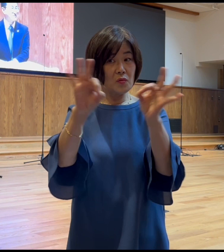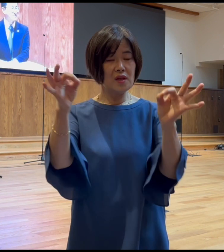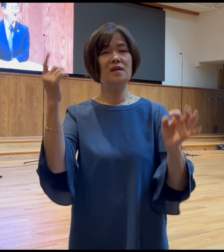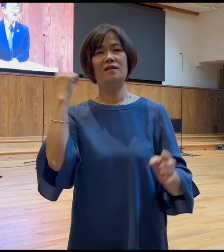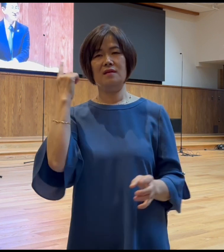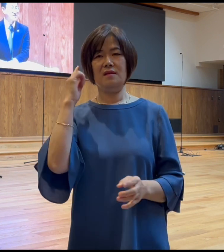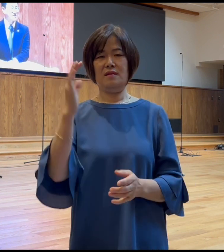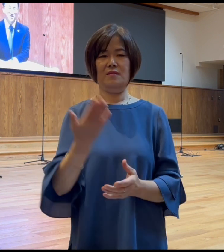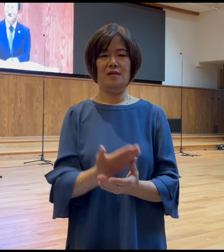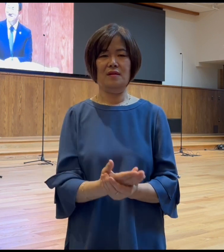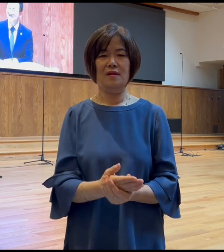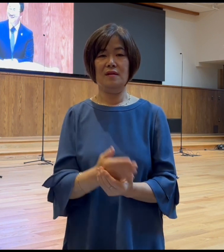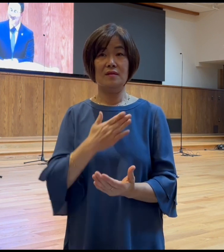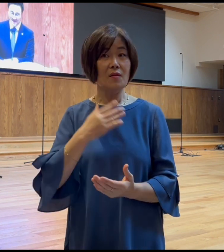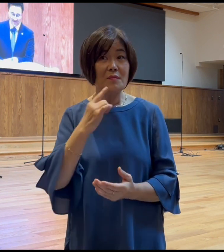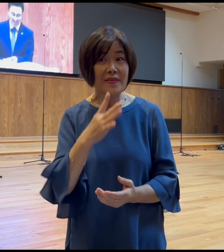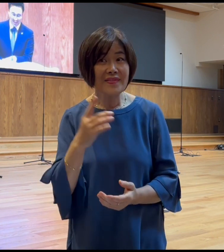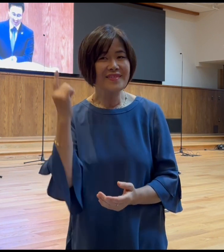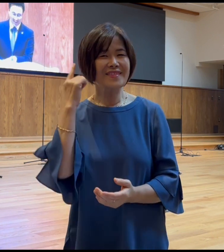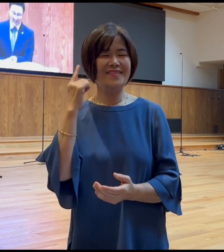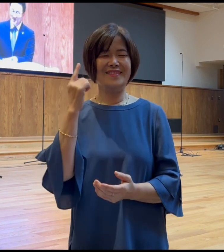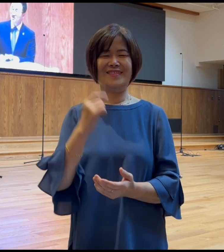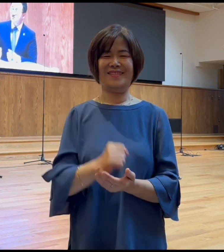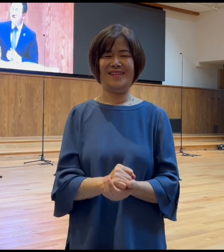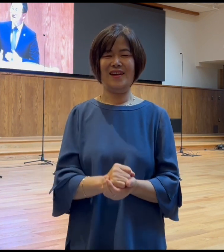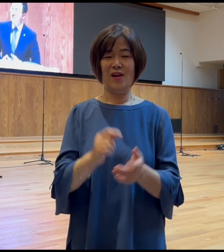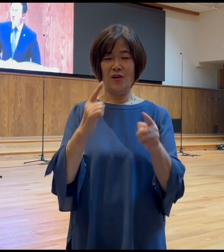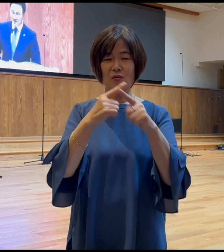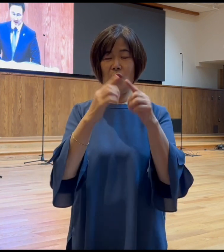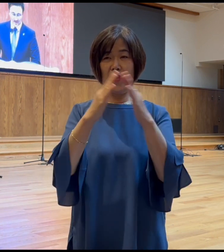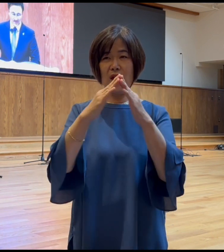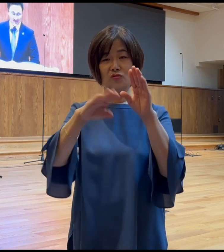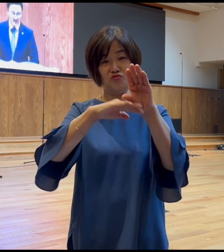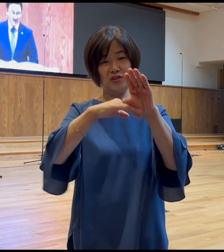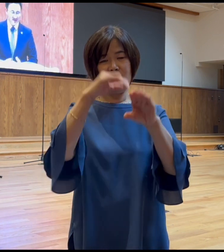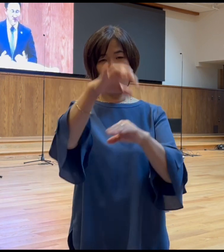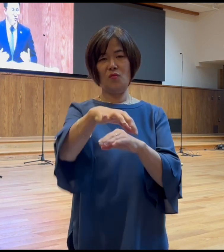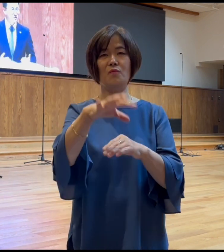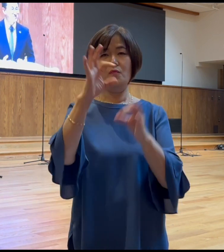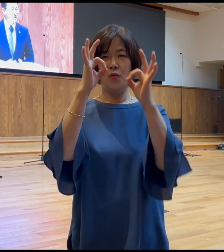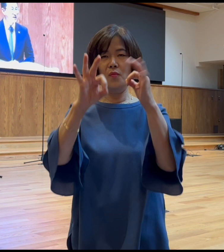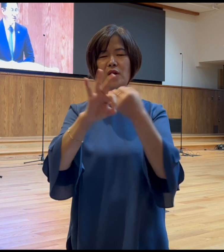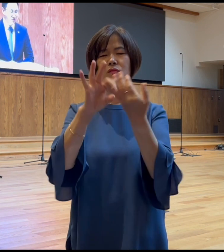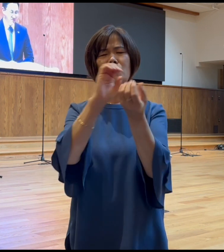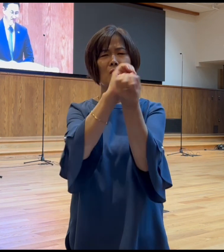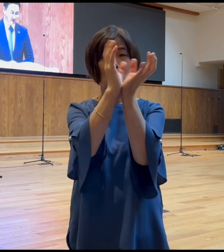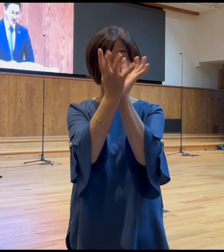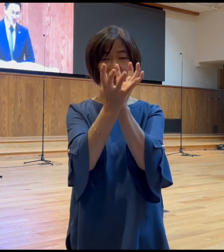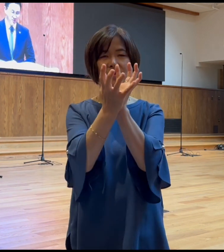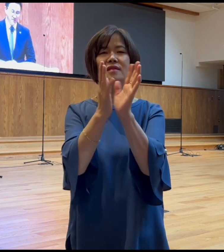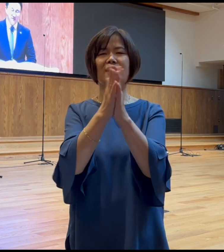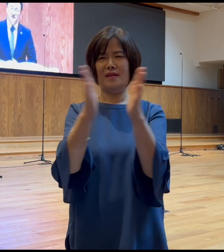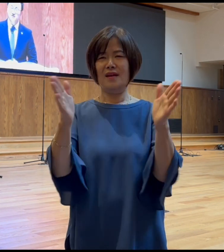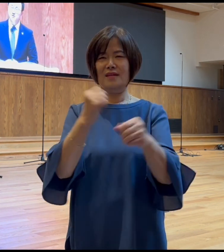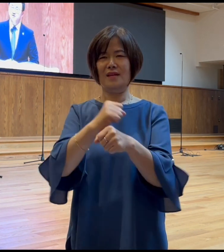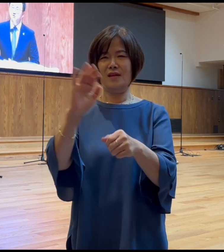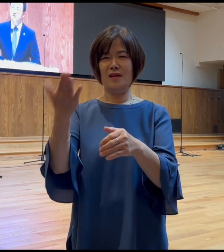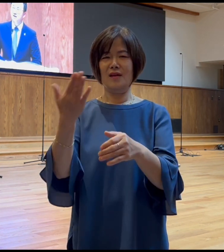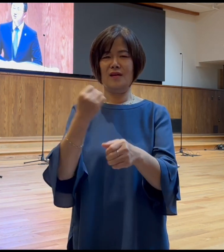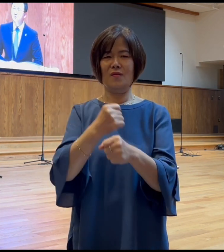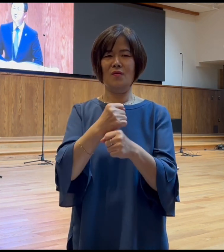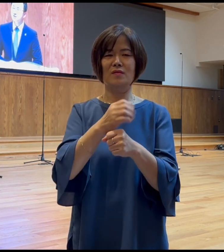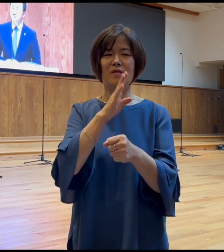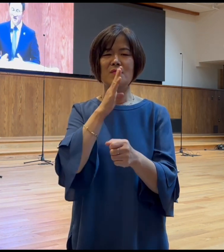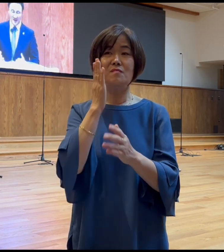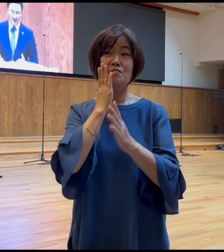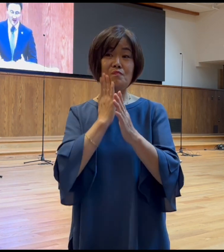들립니다. 저만 들리나요? 교회 주차장에 보시면 꽃이 피어나고 또 봄비 맞아 떨어진 꽃